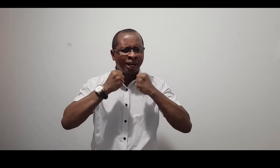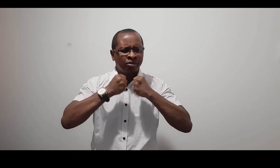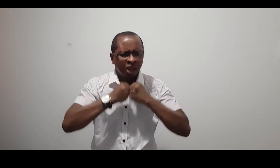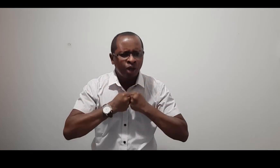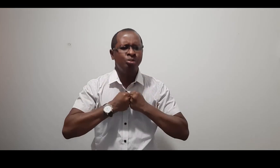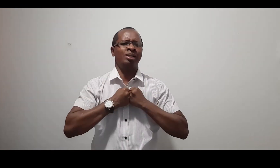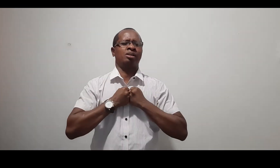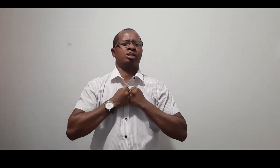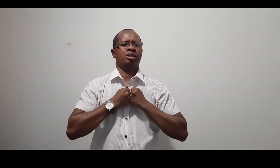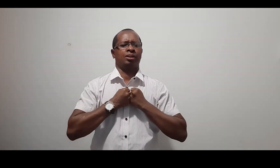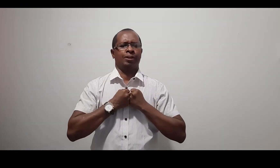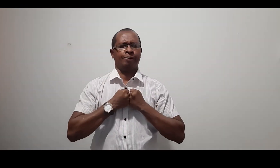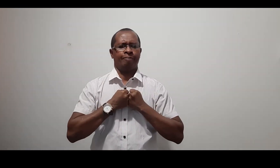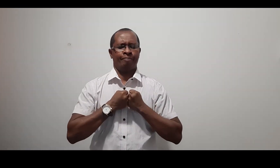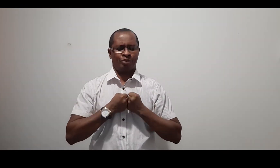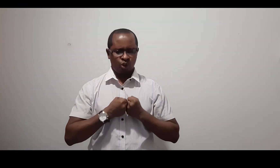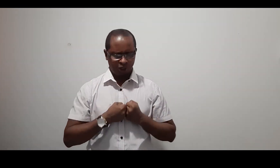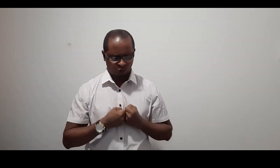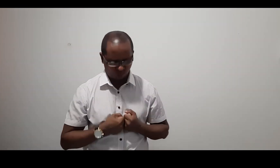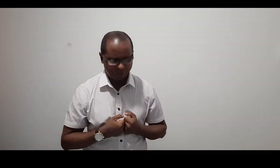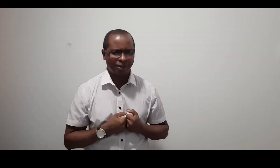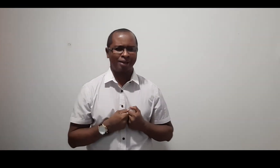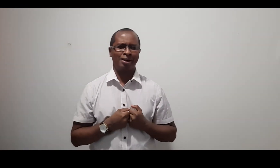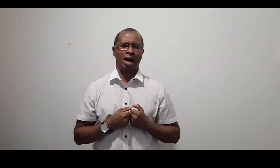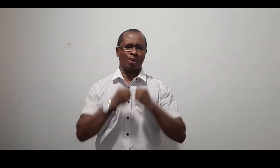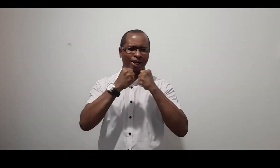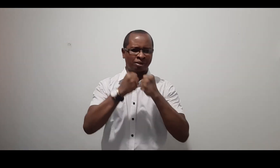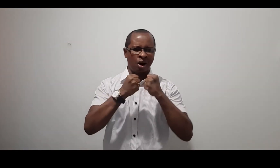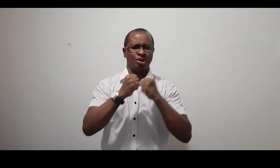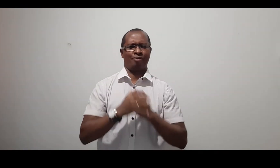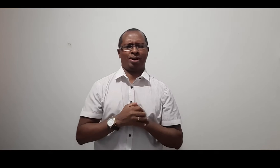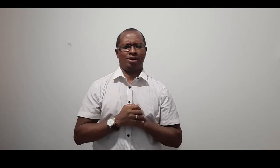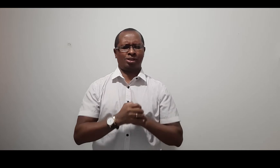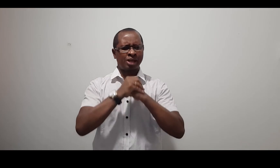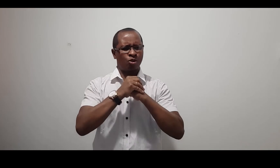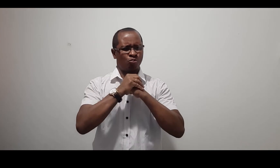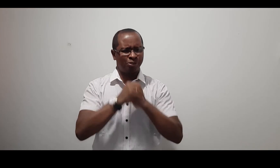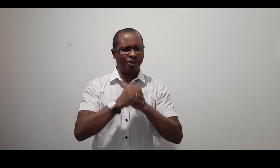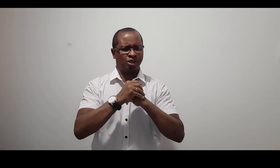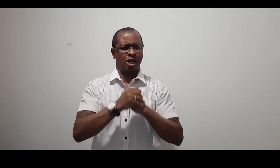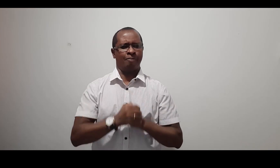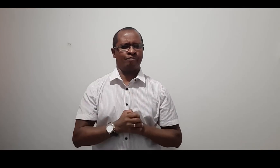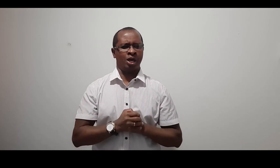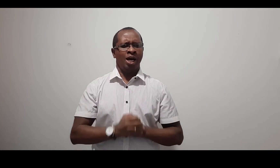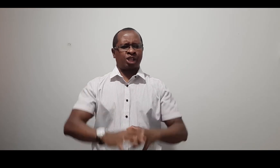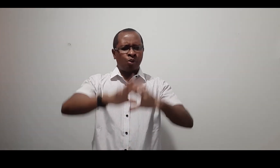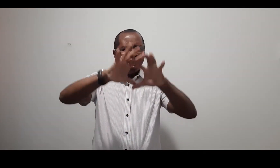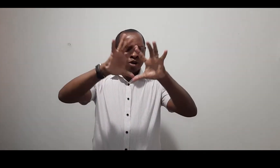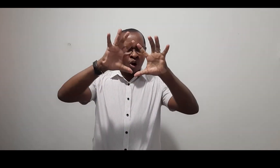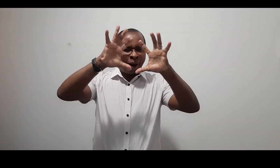ray telo mihisy no mitoetra ao anatinao ry havana. Sarobidy zany, zany hoe vao